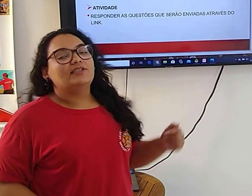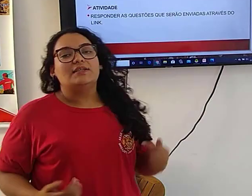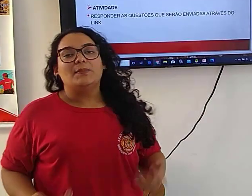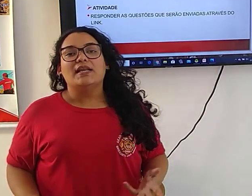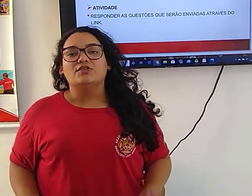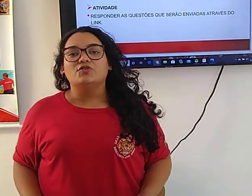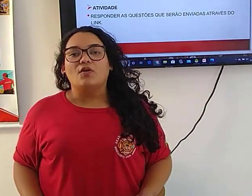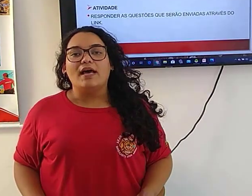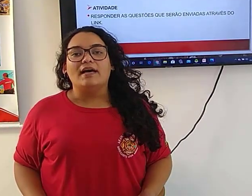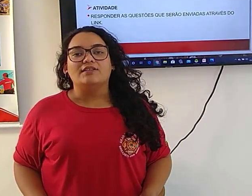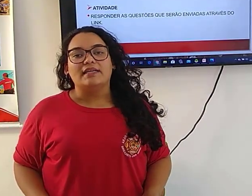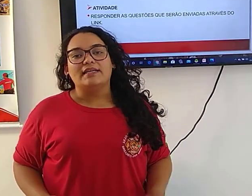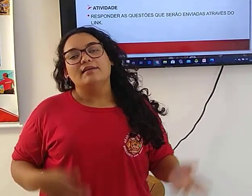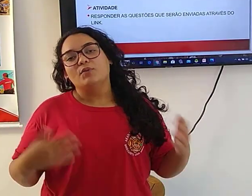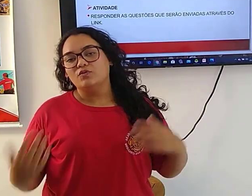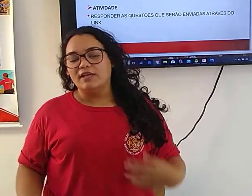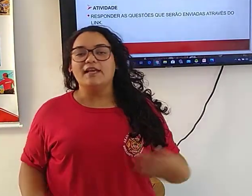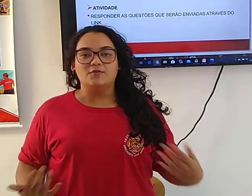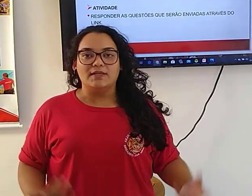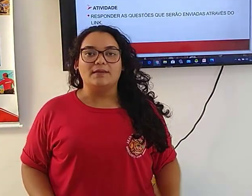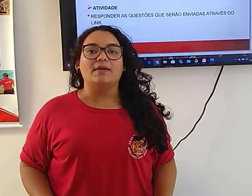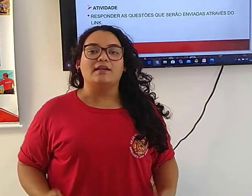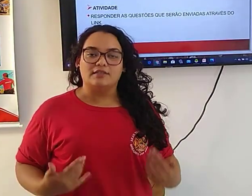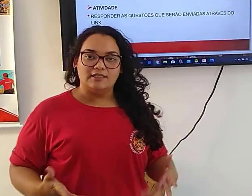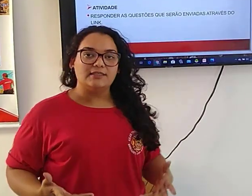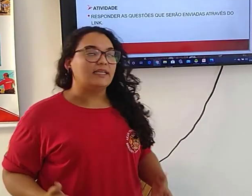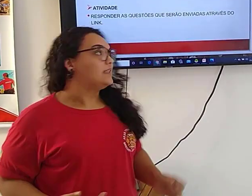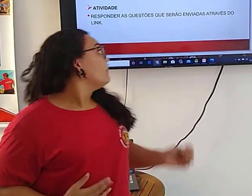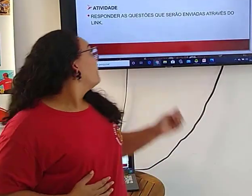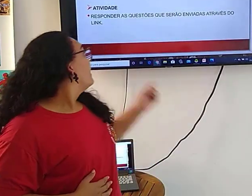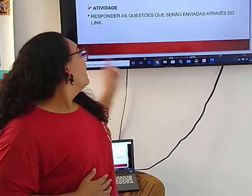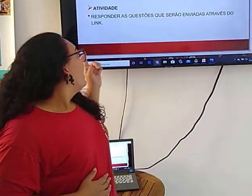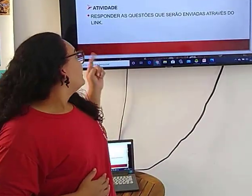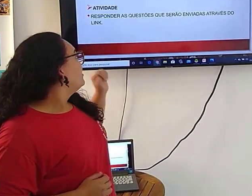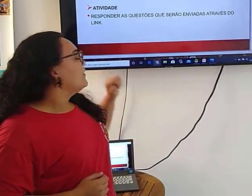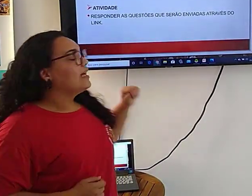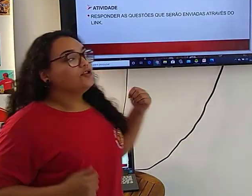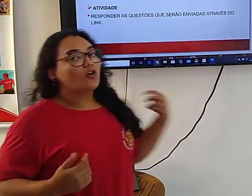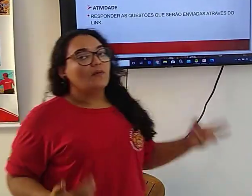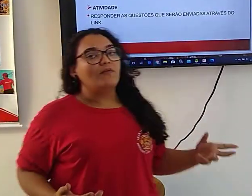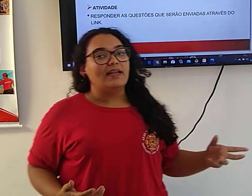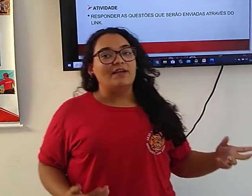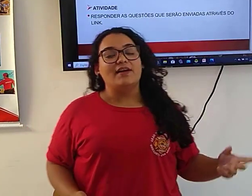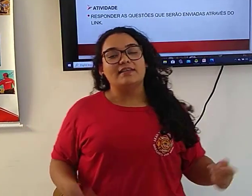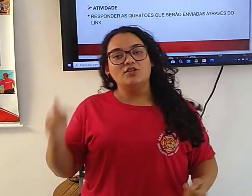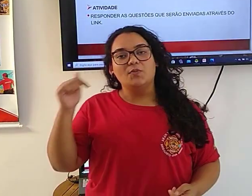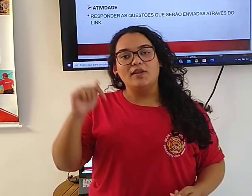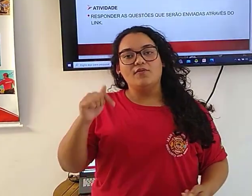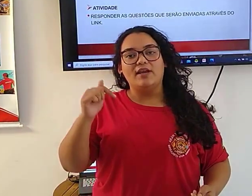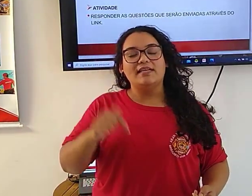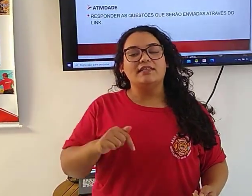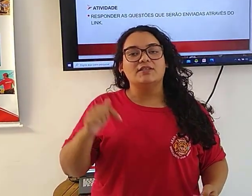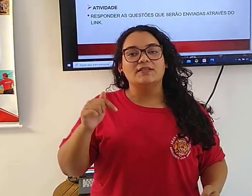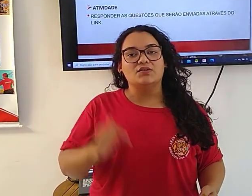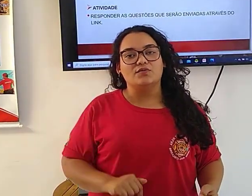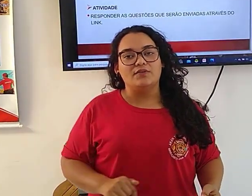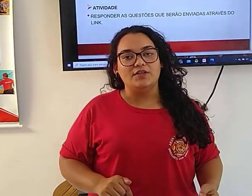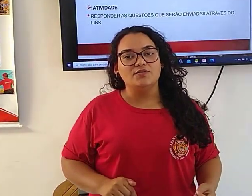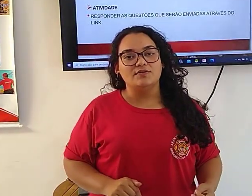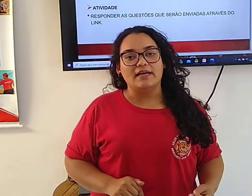disciplinas escolares, né? Português, matemática, etc. As atividades, como eu falei, vai estar disponível aí na descrição do vídeo, tá? E